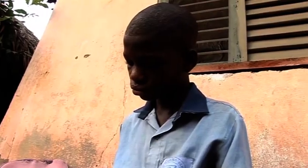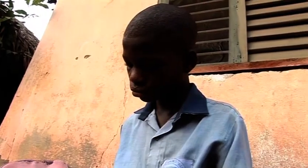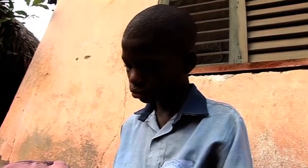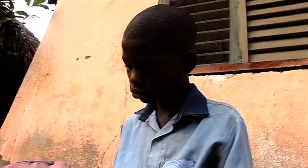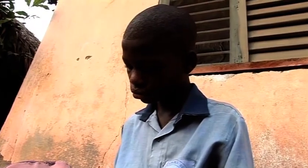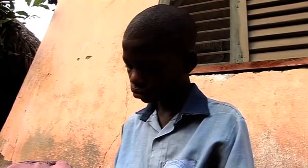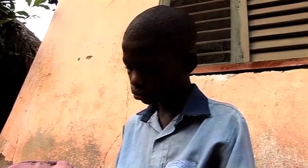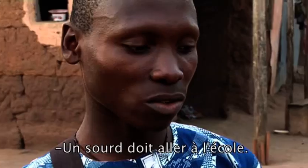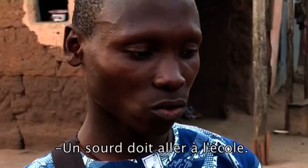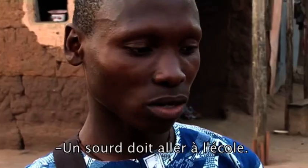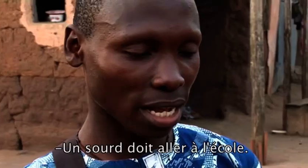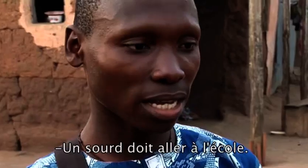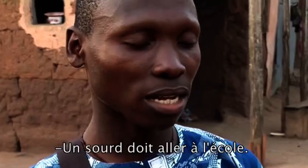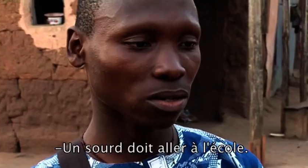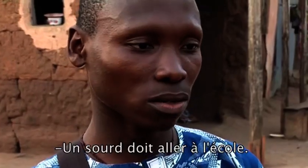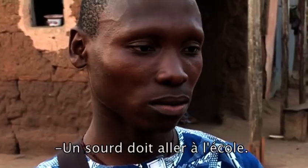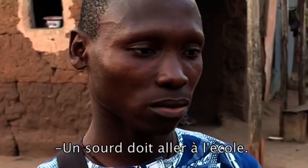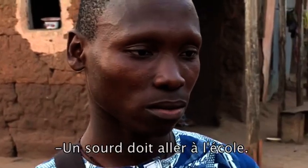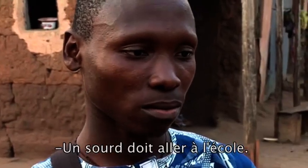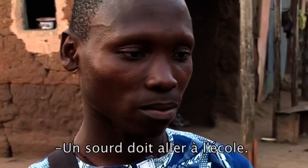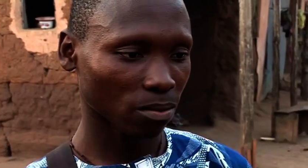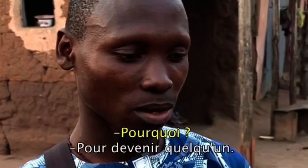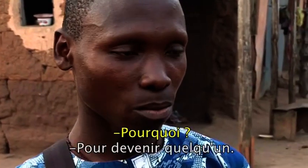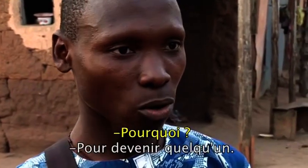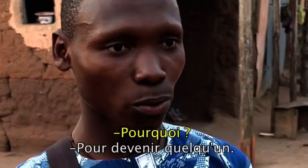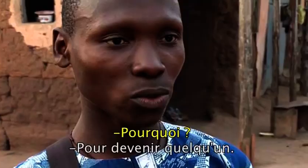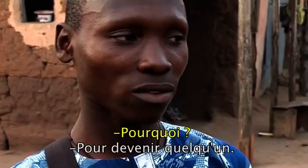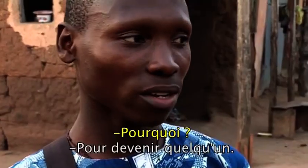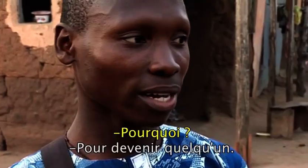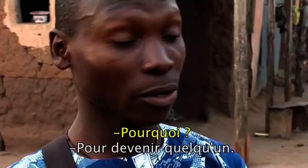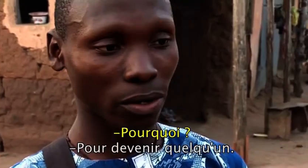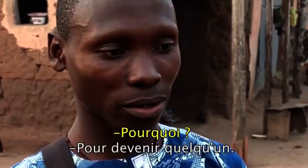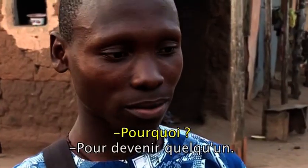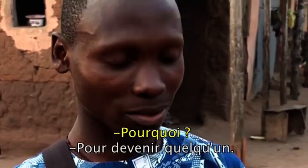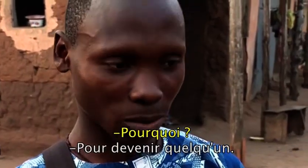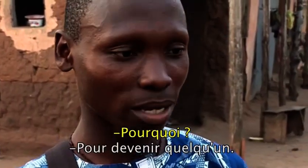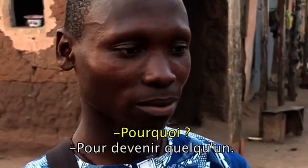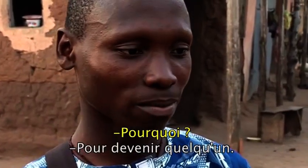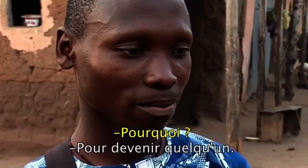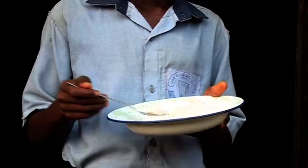C'est bon qu'un enfant sourd aille à l'école. Pourquoi ? Bon, pour devenir un quelqu'un demain.